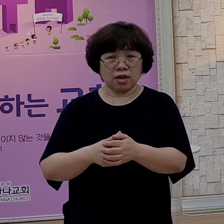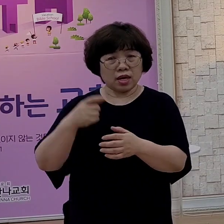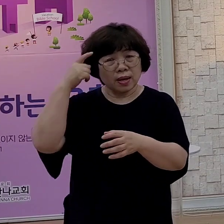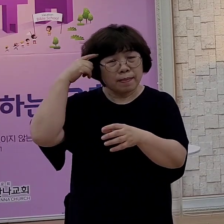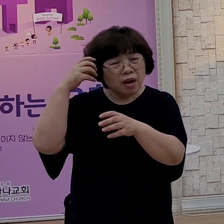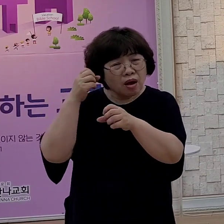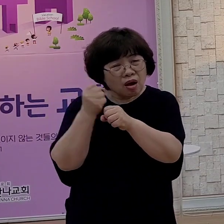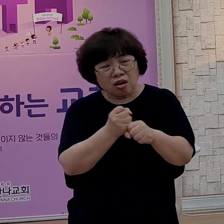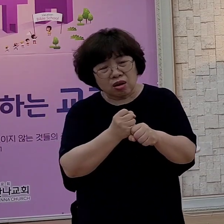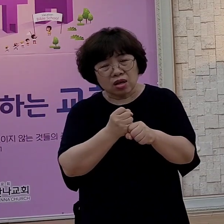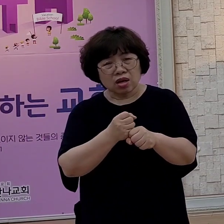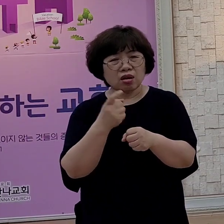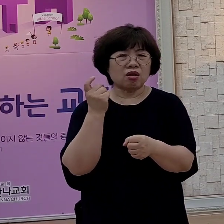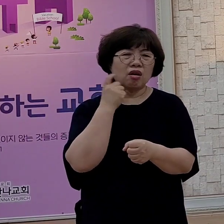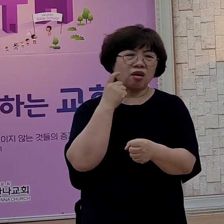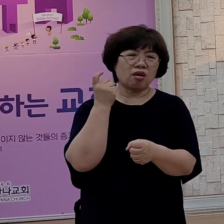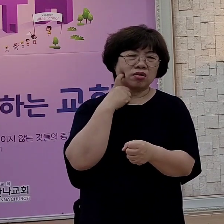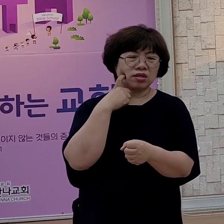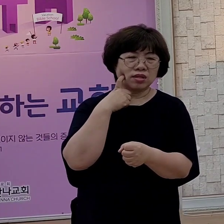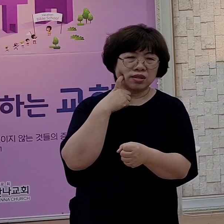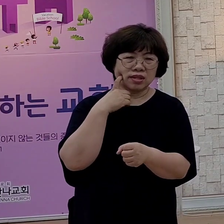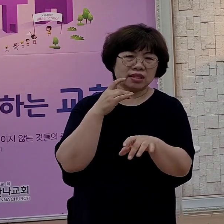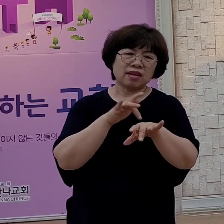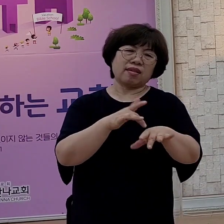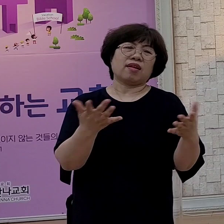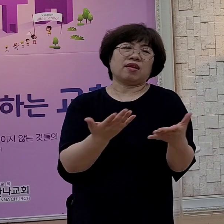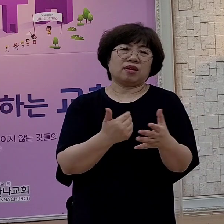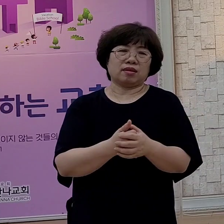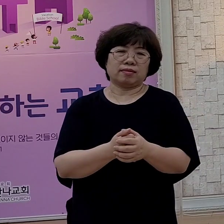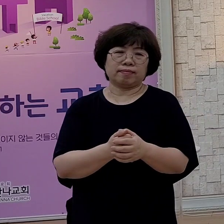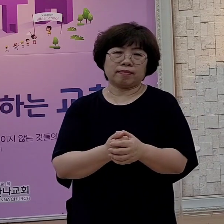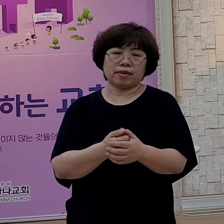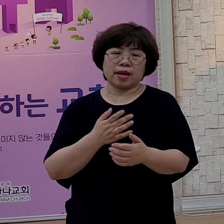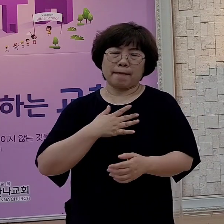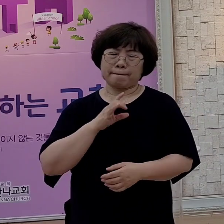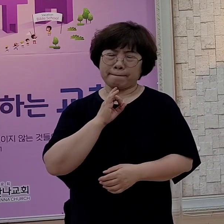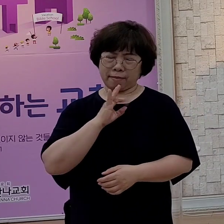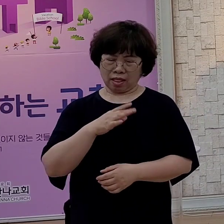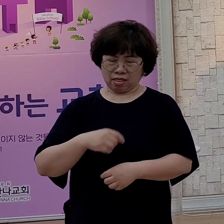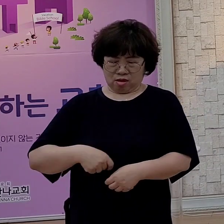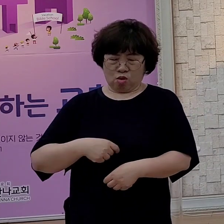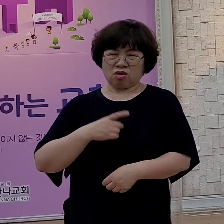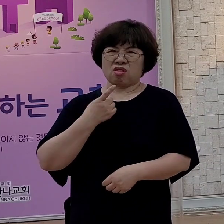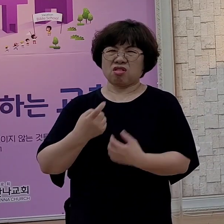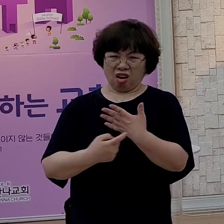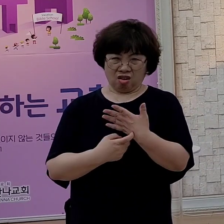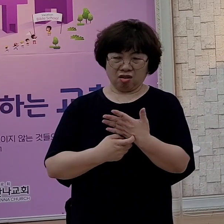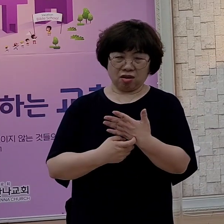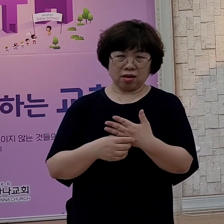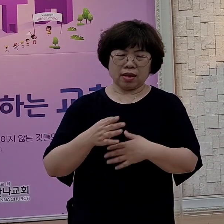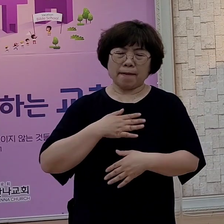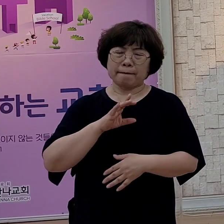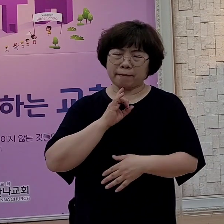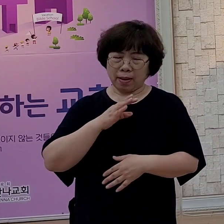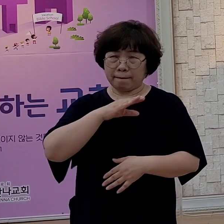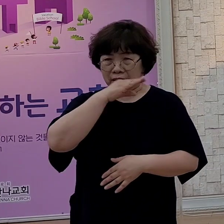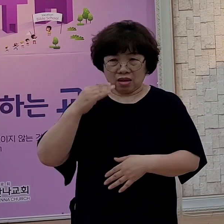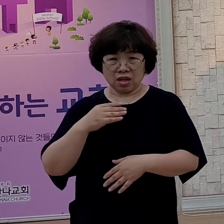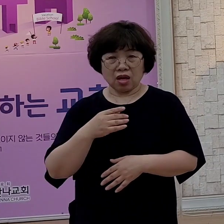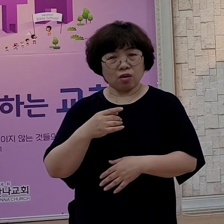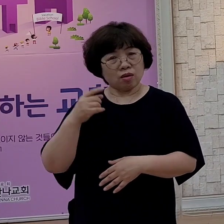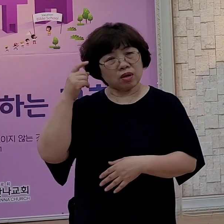편견과 거짓. 이 편견. 나만 의로운 척, 나만 맞다고 생각하는